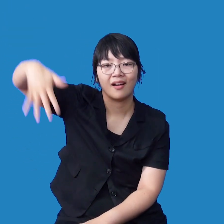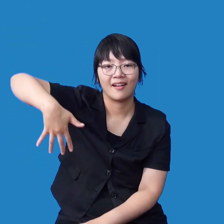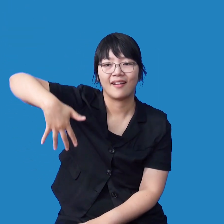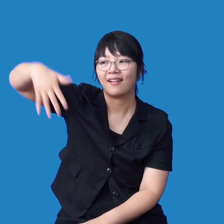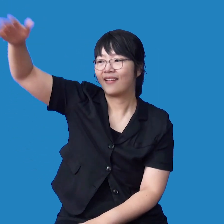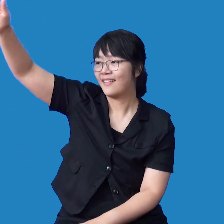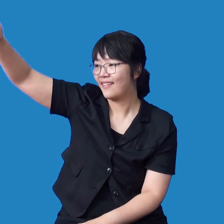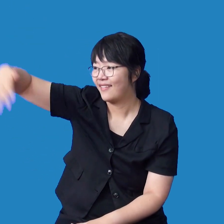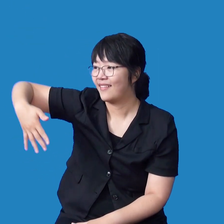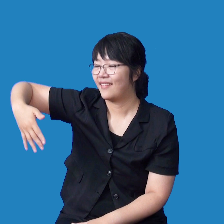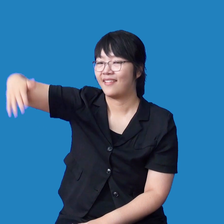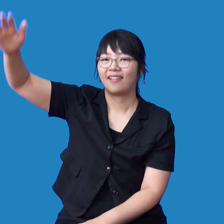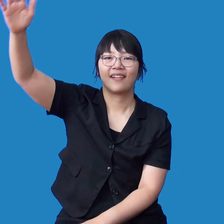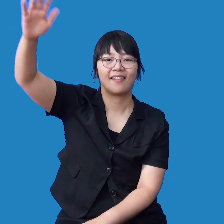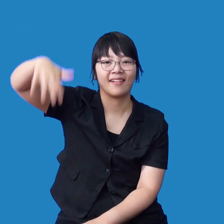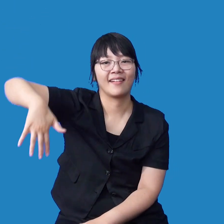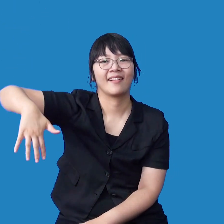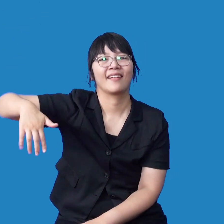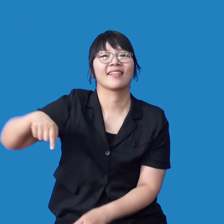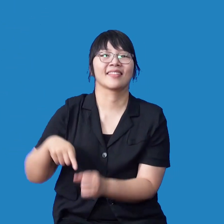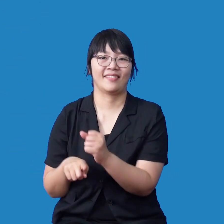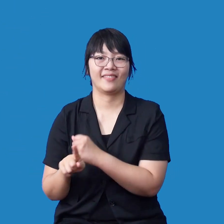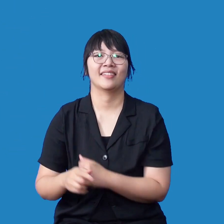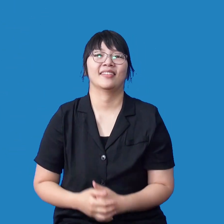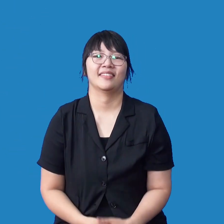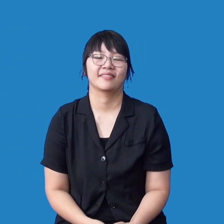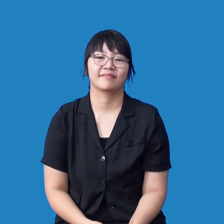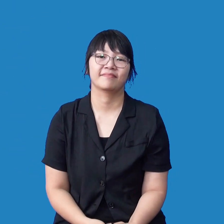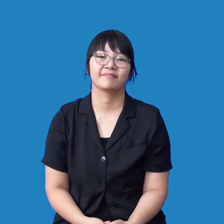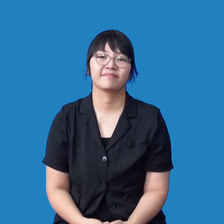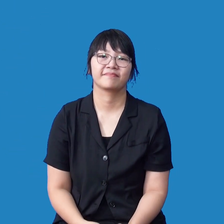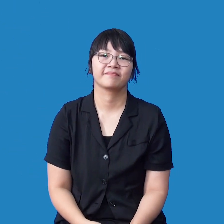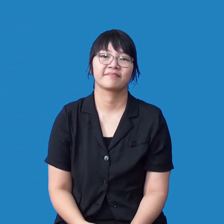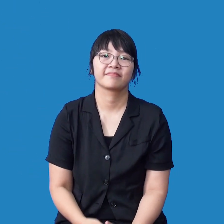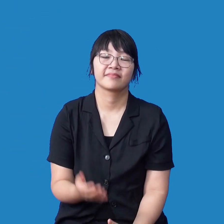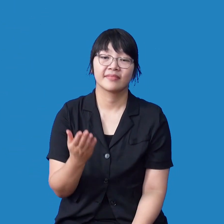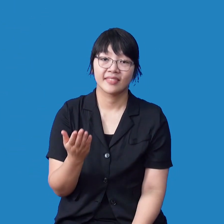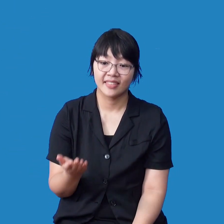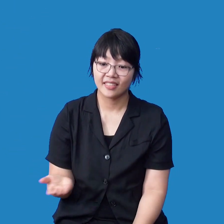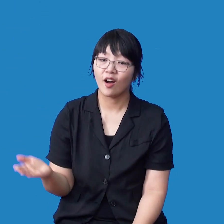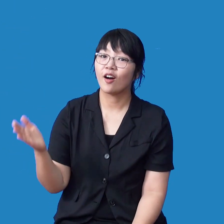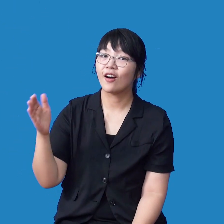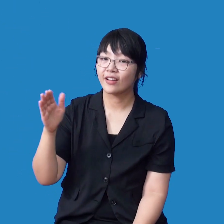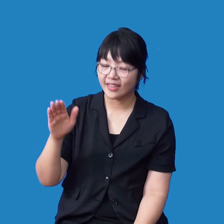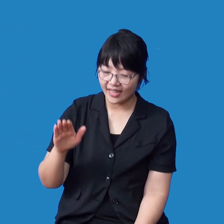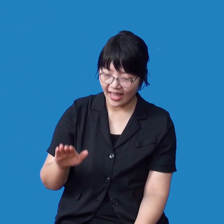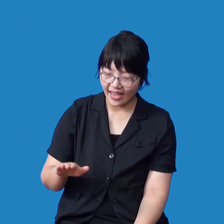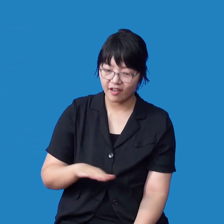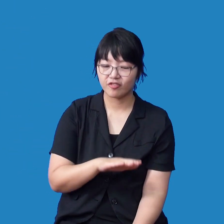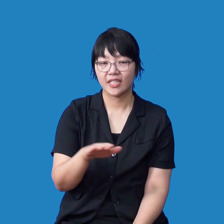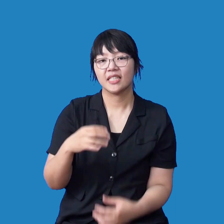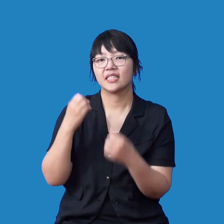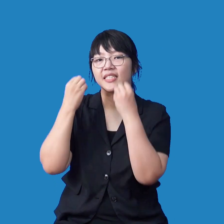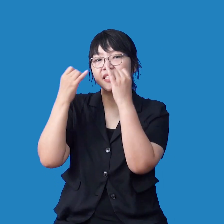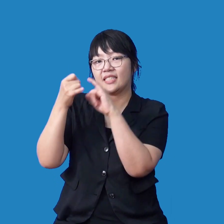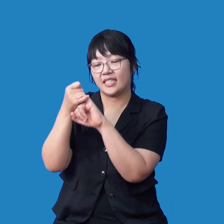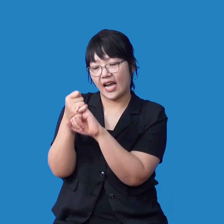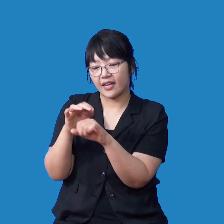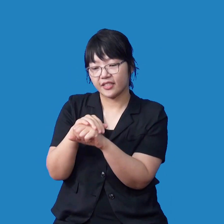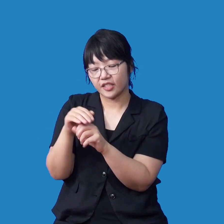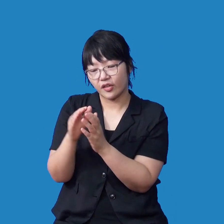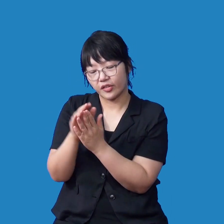회중을 calling한다, 부른다는 뜻입니다. 그런데 우리가 신약 성경을 읽어보면 이